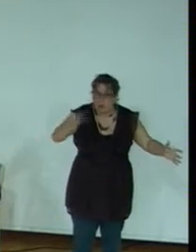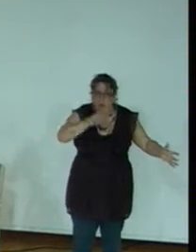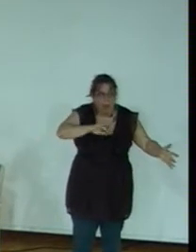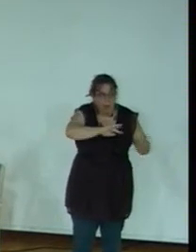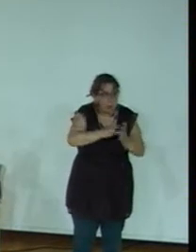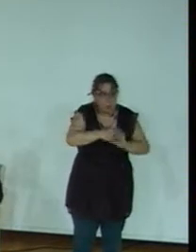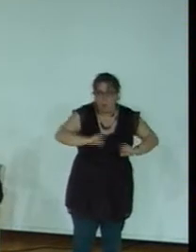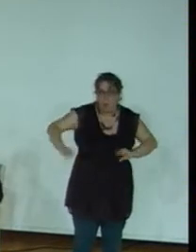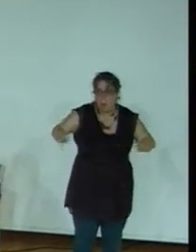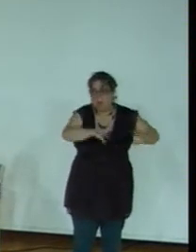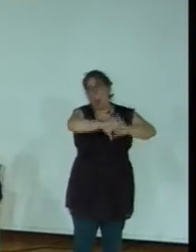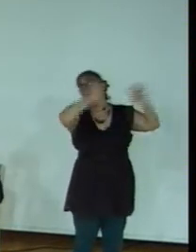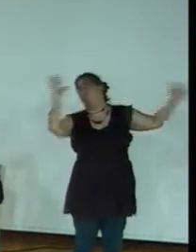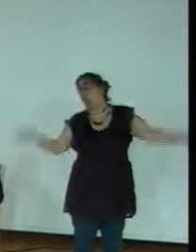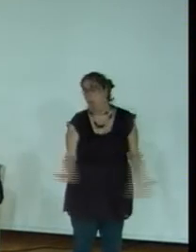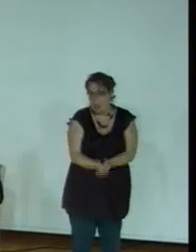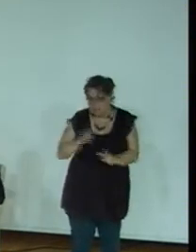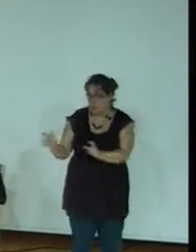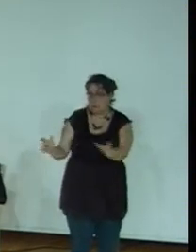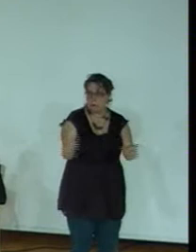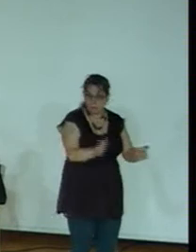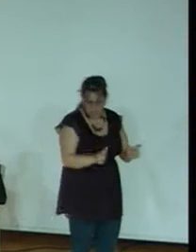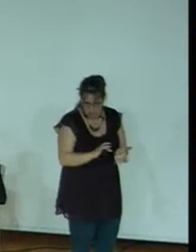comme si ce n'était pas déjà le cas en l'espèce. Si voilà, c'est ça. Voilà.